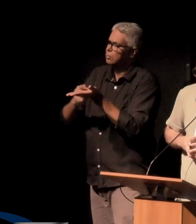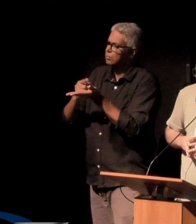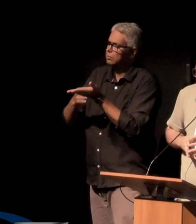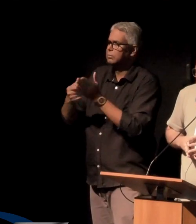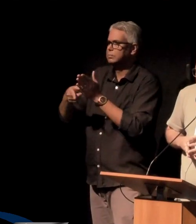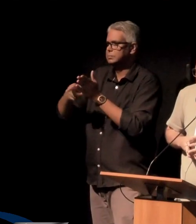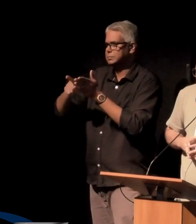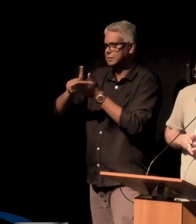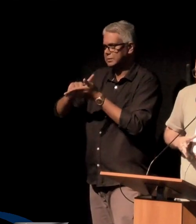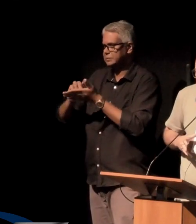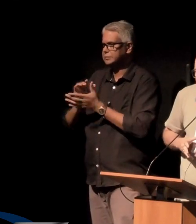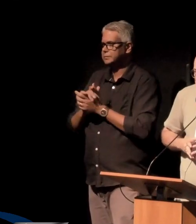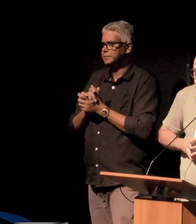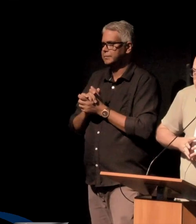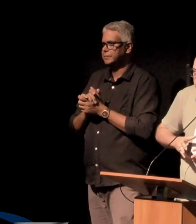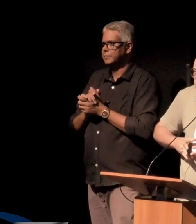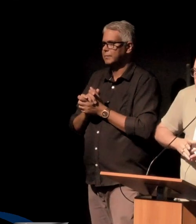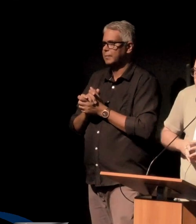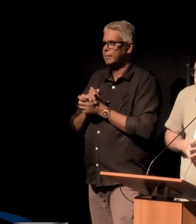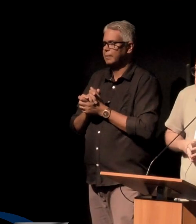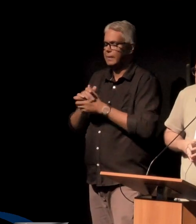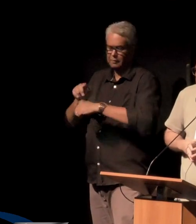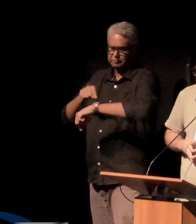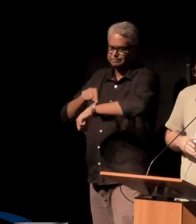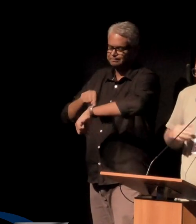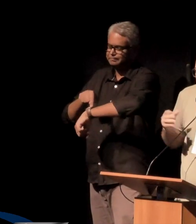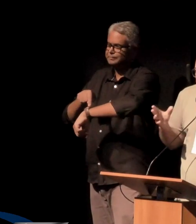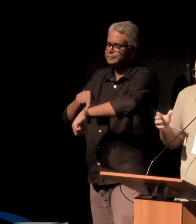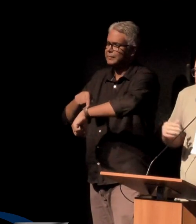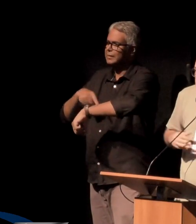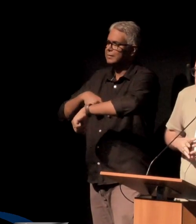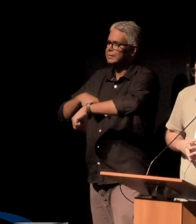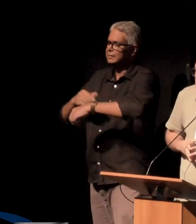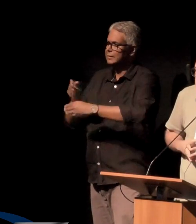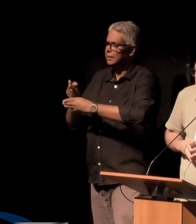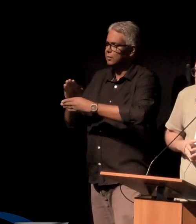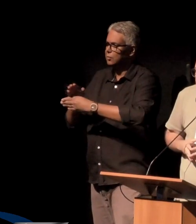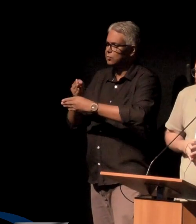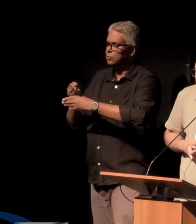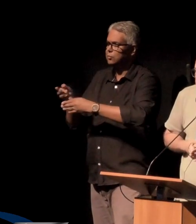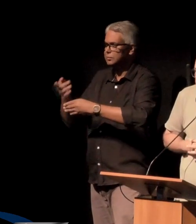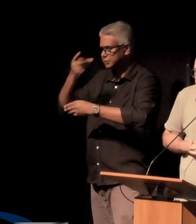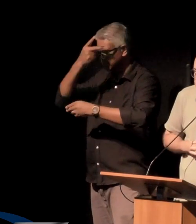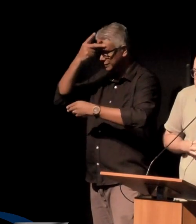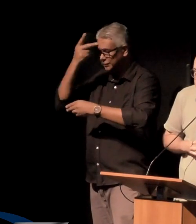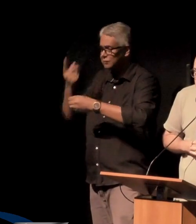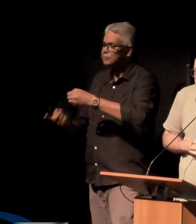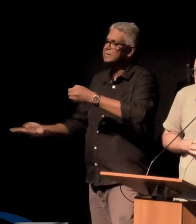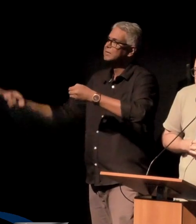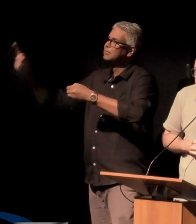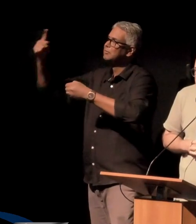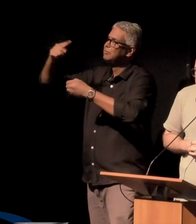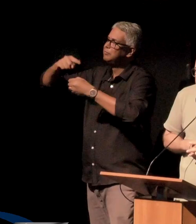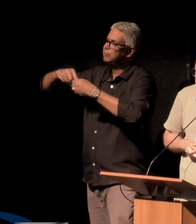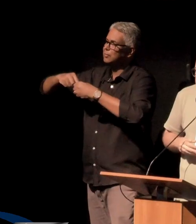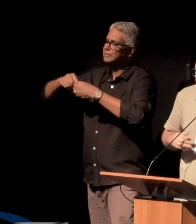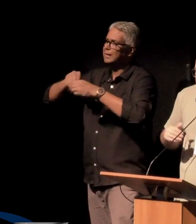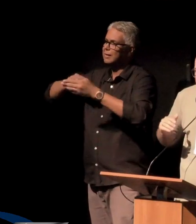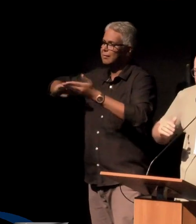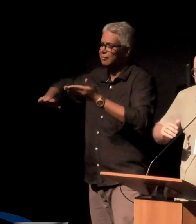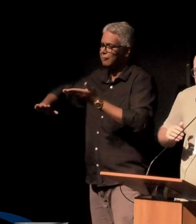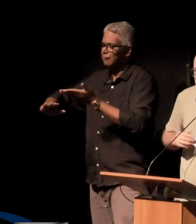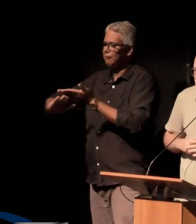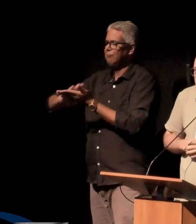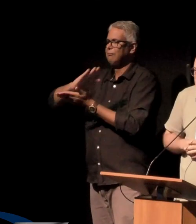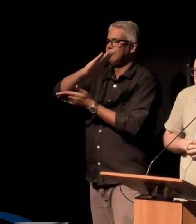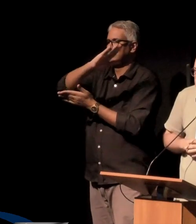é para pelo andar aqui do horário também tem algumas pessoas estão falando que vão ter que voltar para sua cidades E aí para a gente não